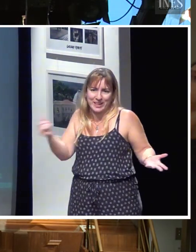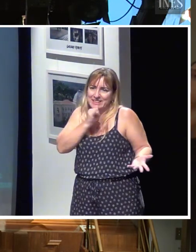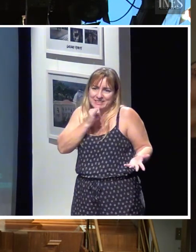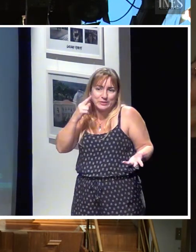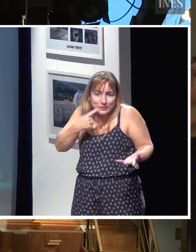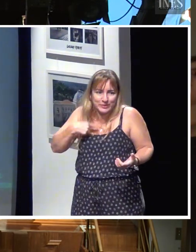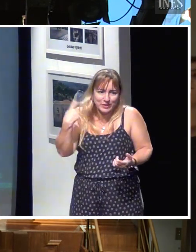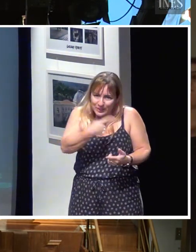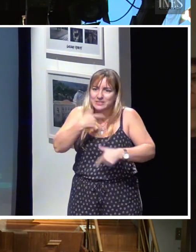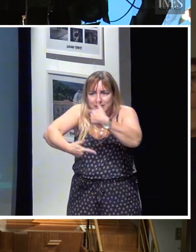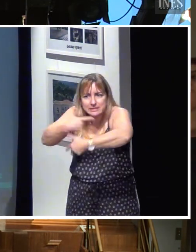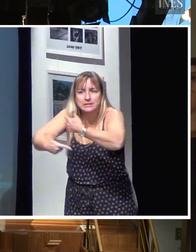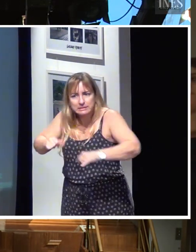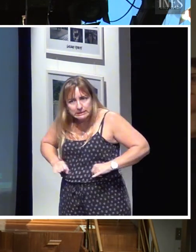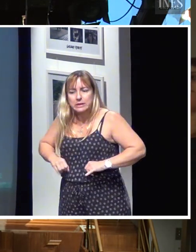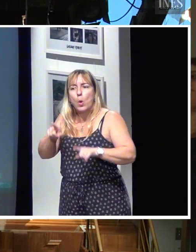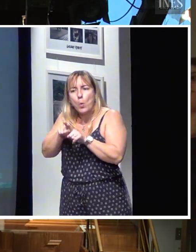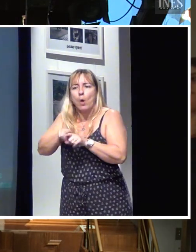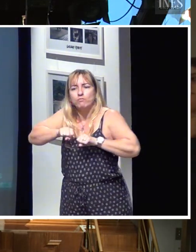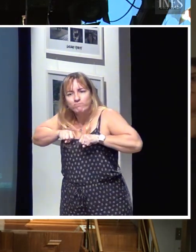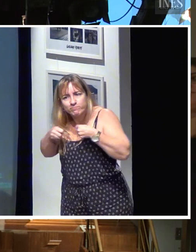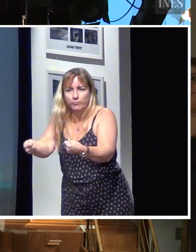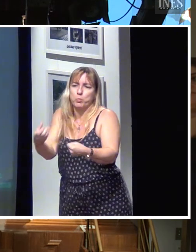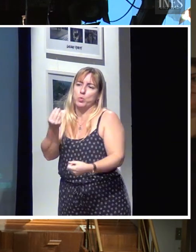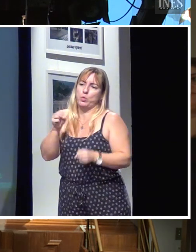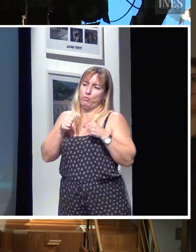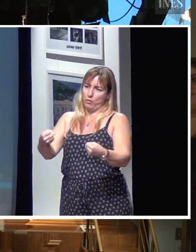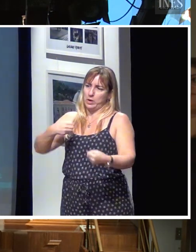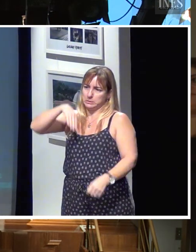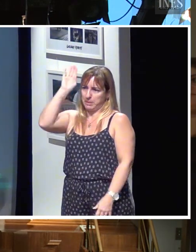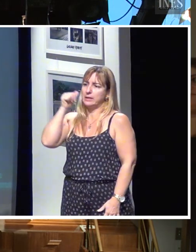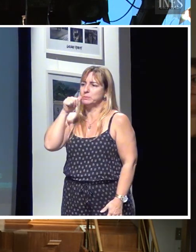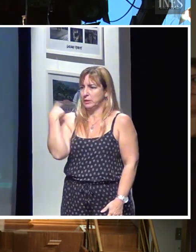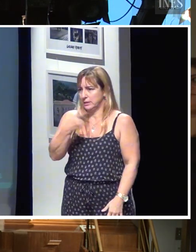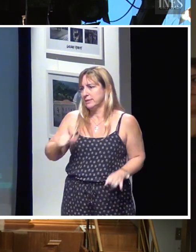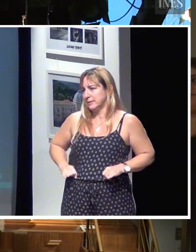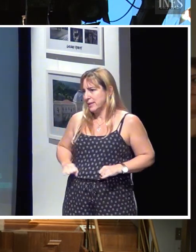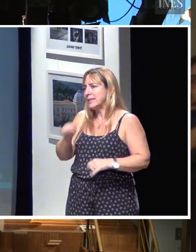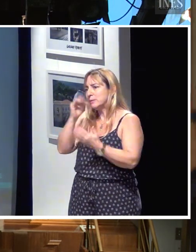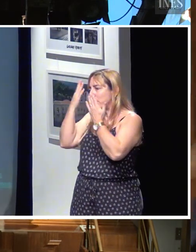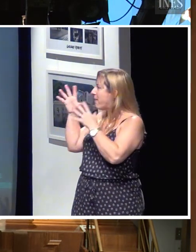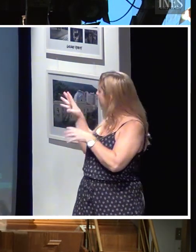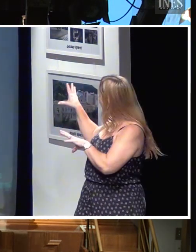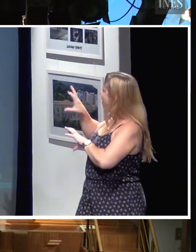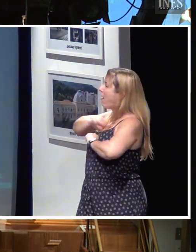mulher surda, nós estamos lutando para isso e temos muitos esforços para acabar com